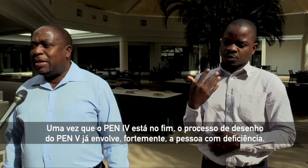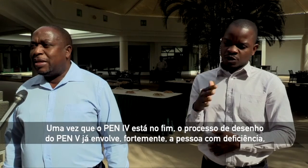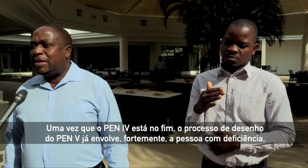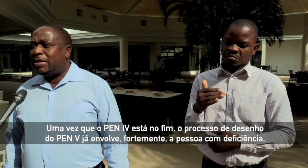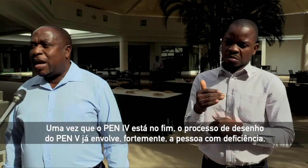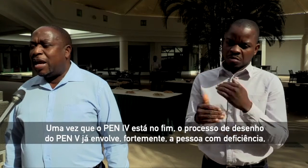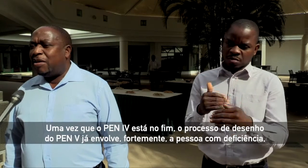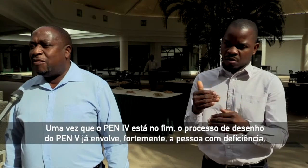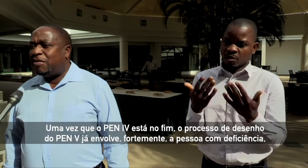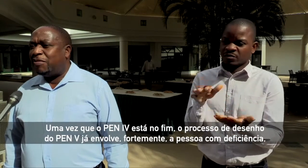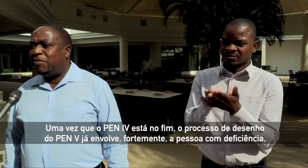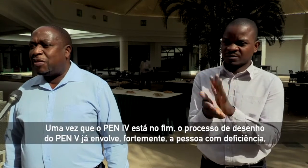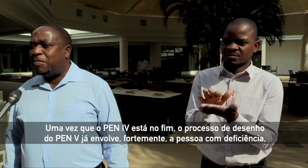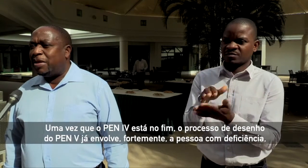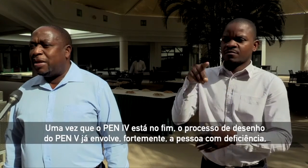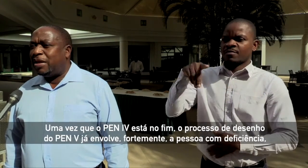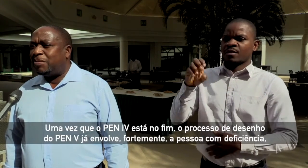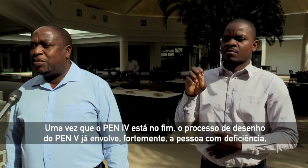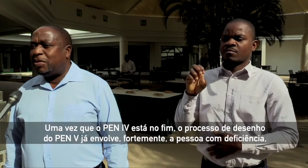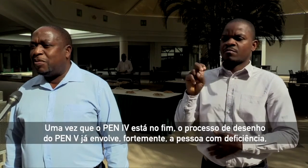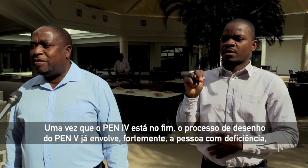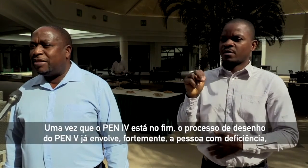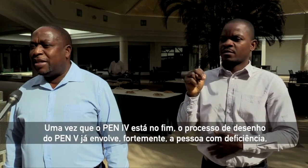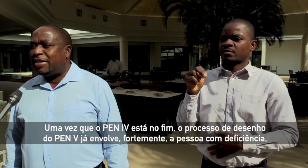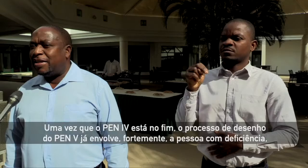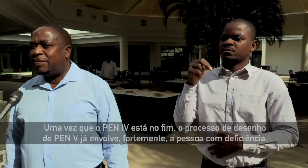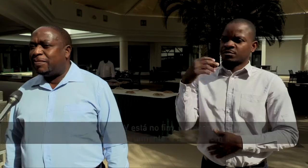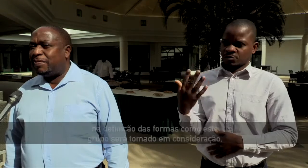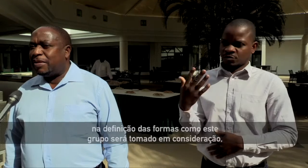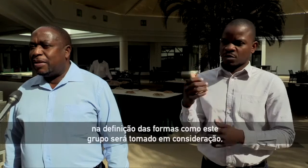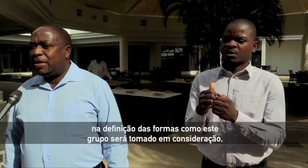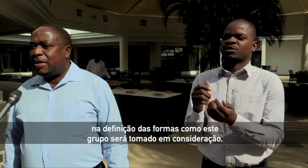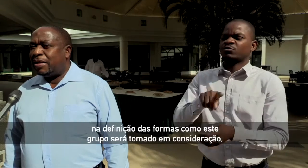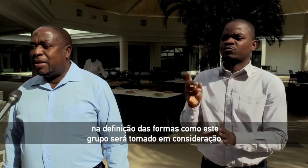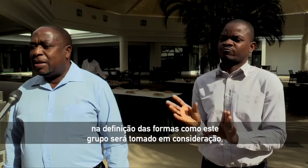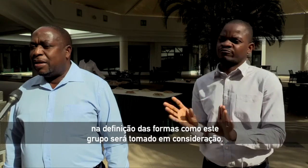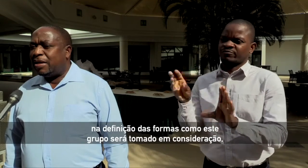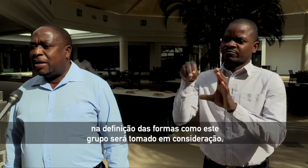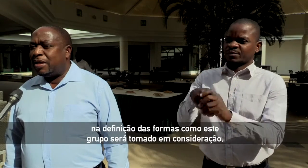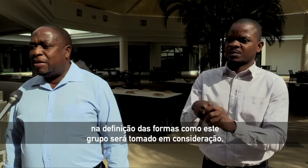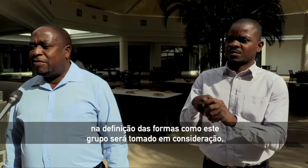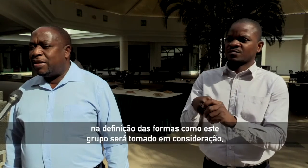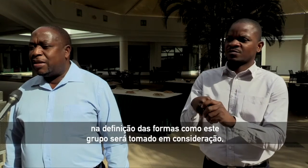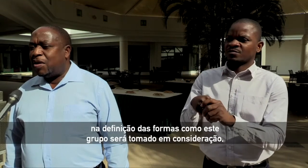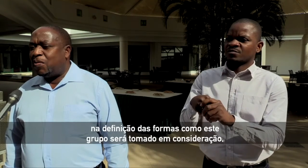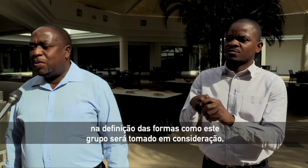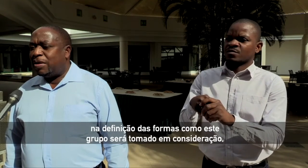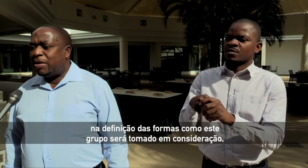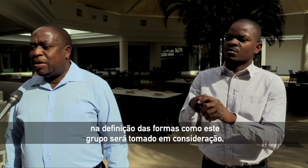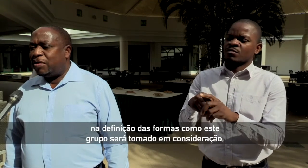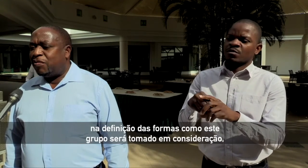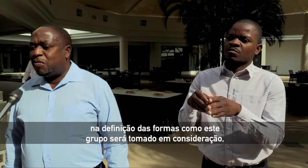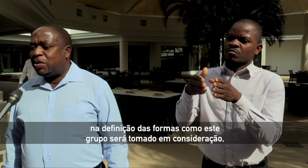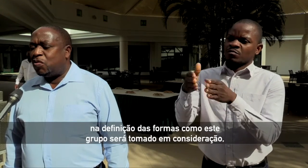já envolve fortemente a pessoa com deficiência na definição